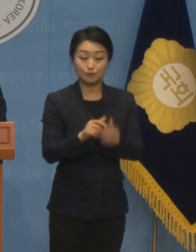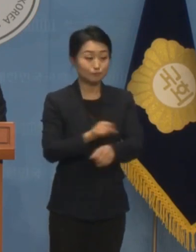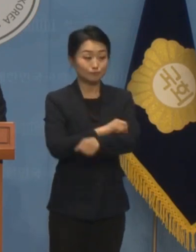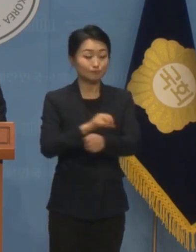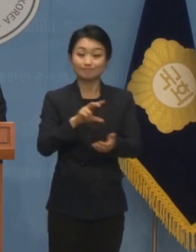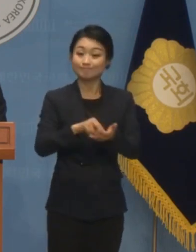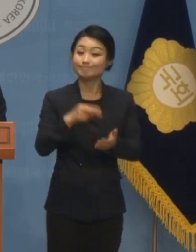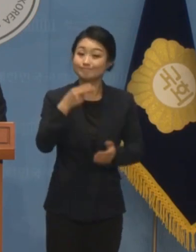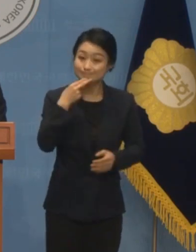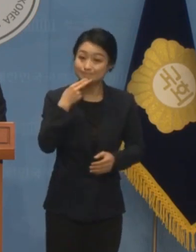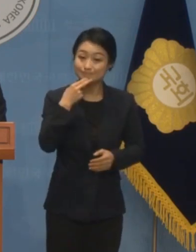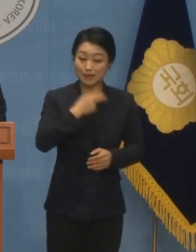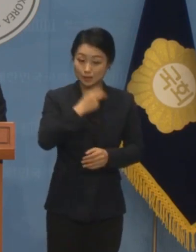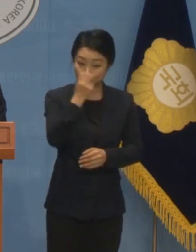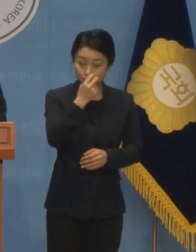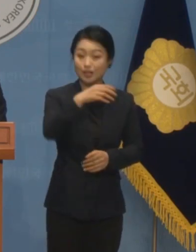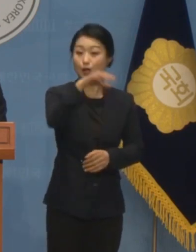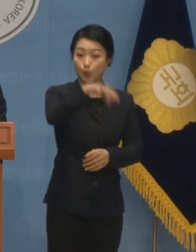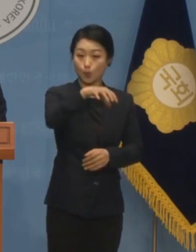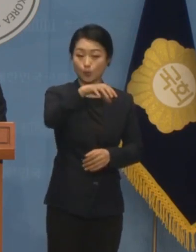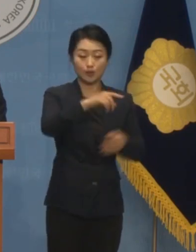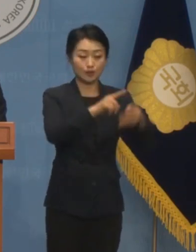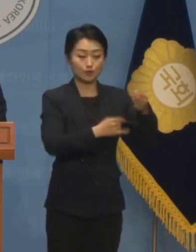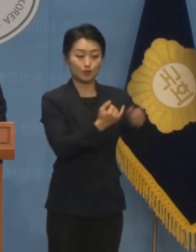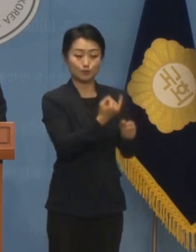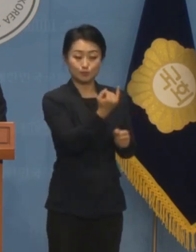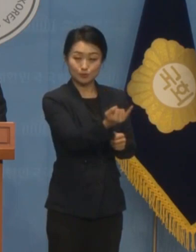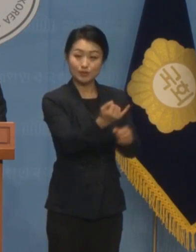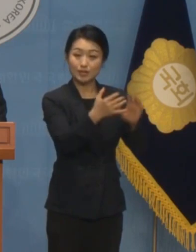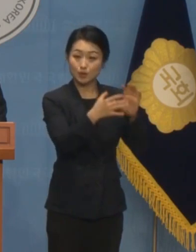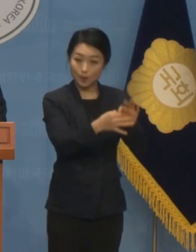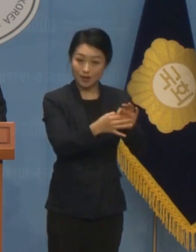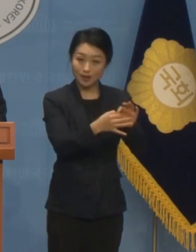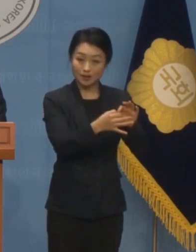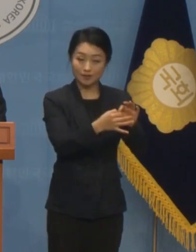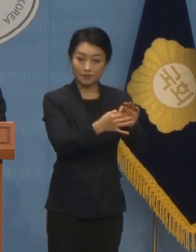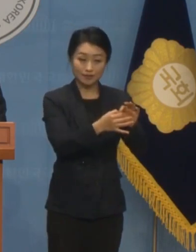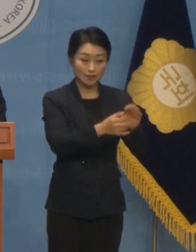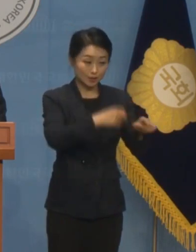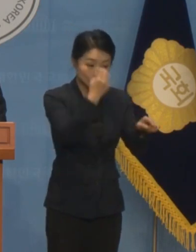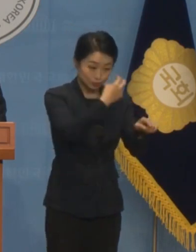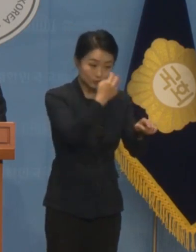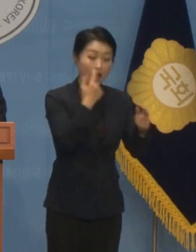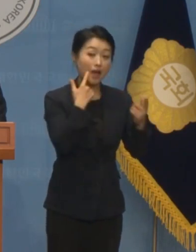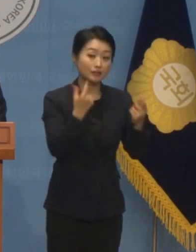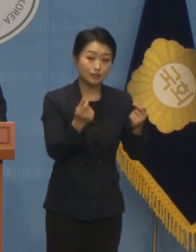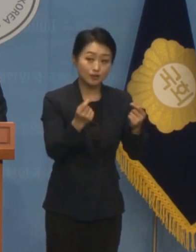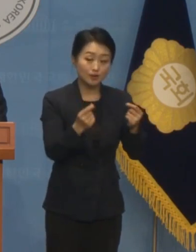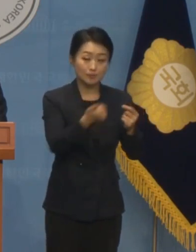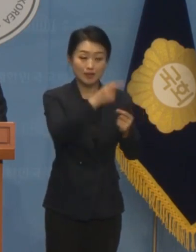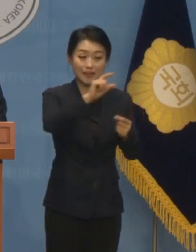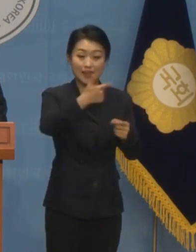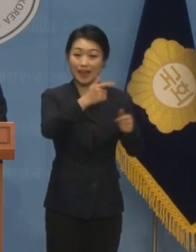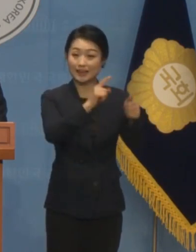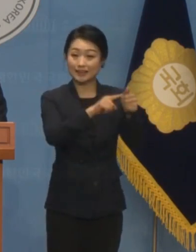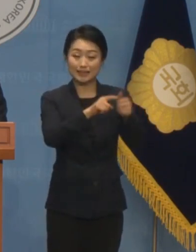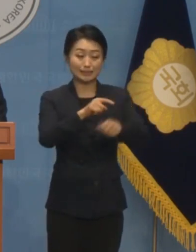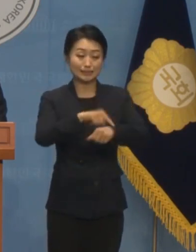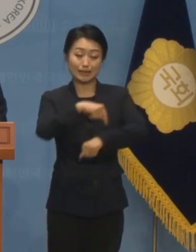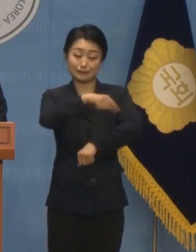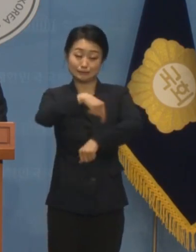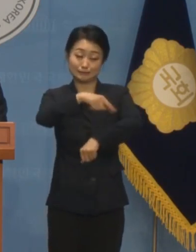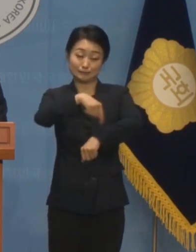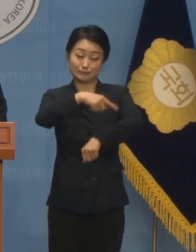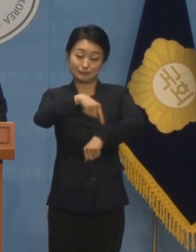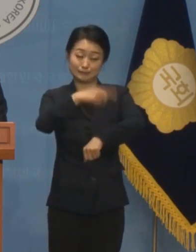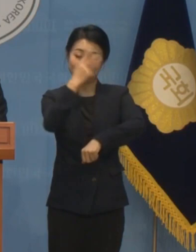남습니다. 수사기관이 김건희 여사 관련 의혹 사건처럼 한동훈 씨 건에도 시간만